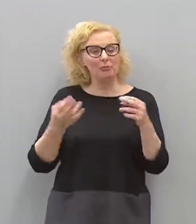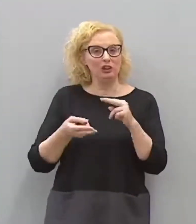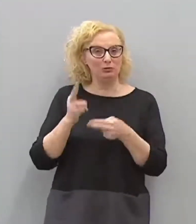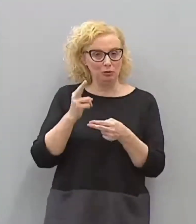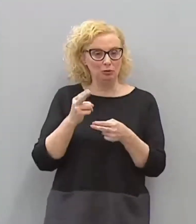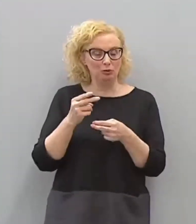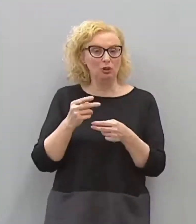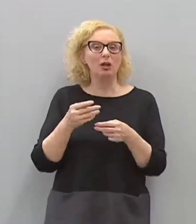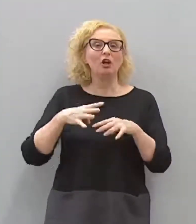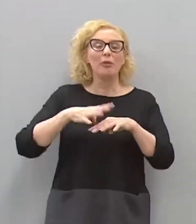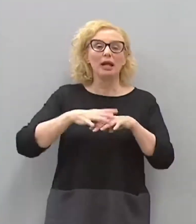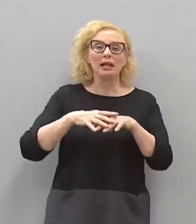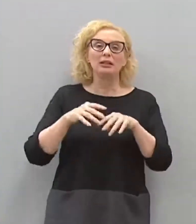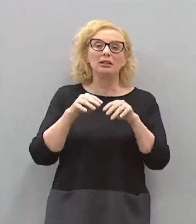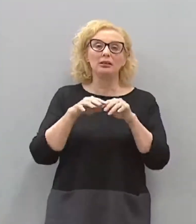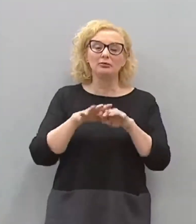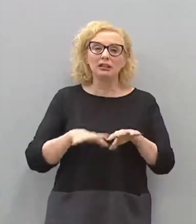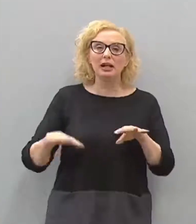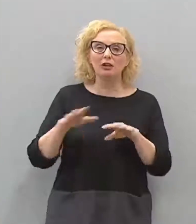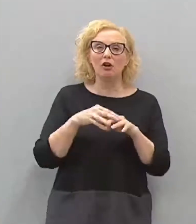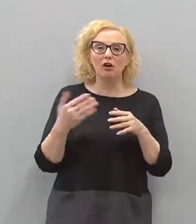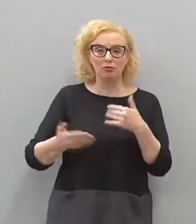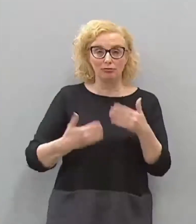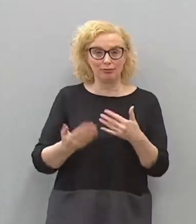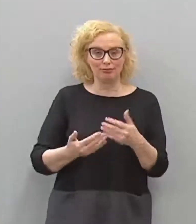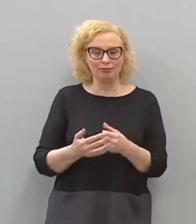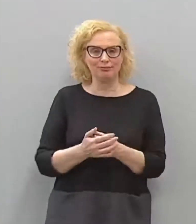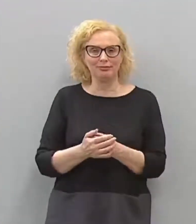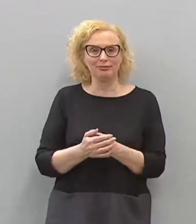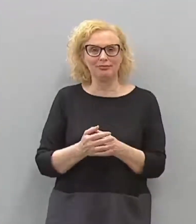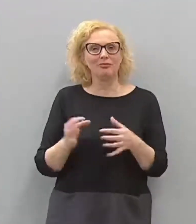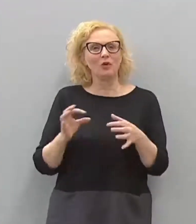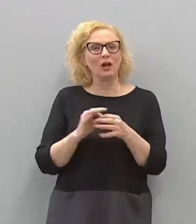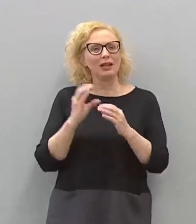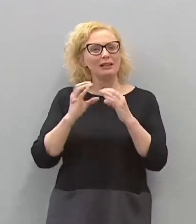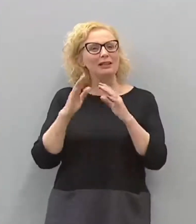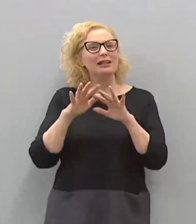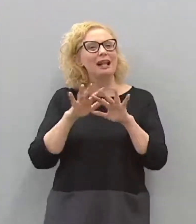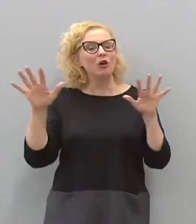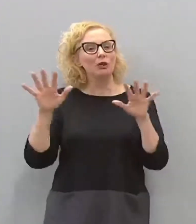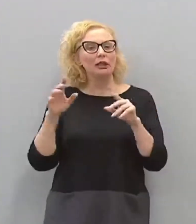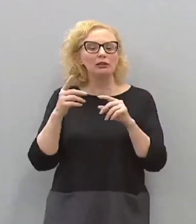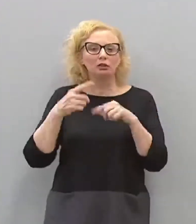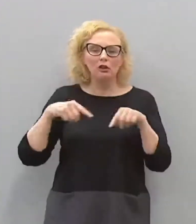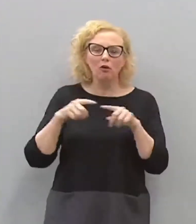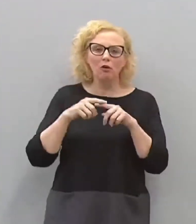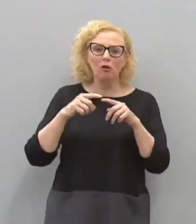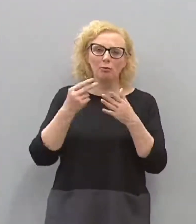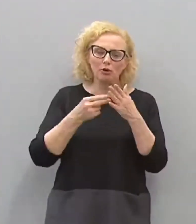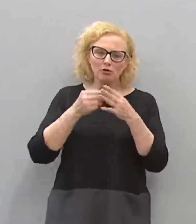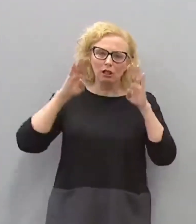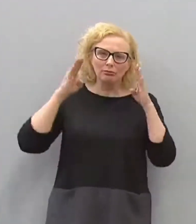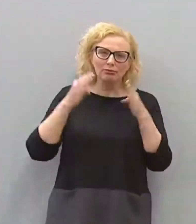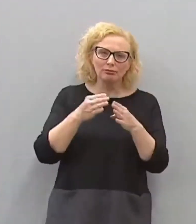reti sul territorio sempre rimanendo in tema di telecomunicazioni un altro progetto che stiamo seguendo con attenzione quello della copertura